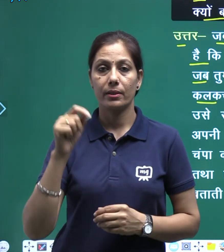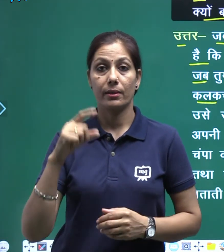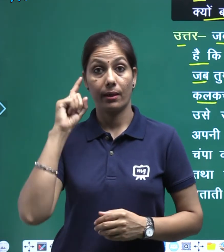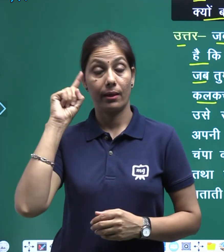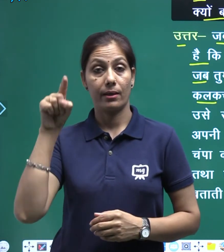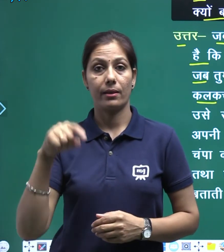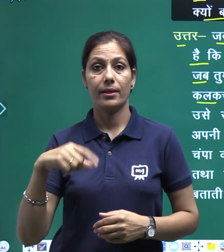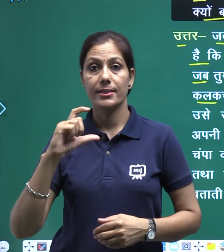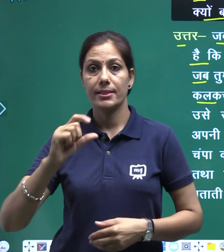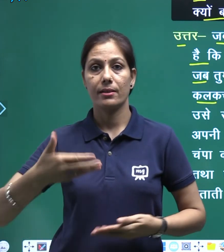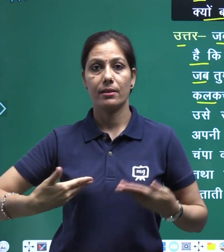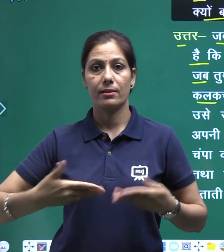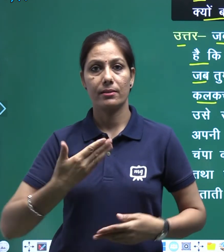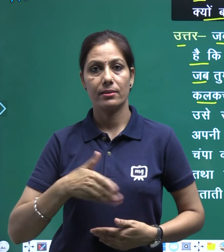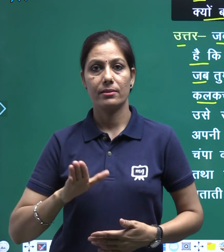कलकत्ता चला जाएगा,